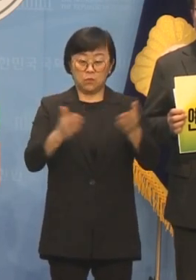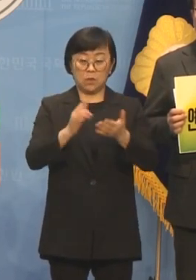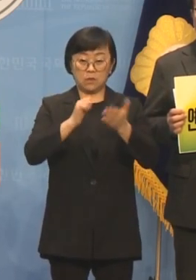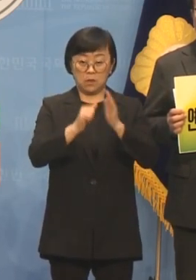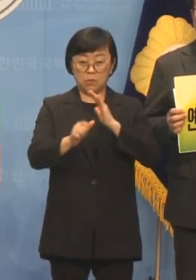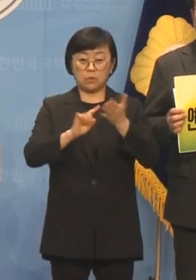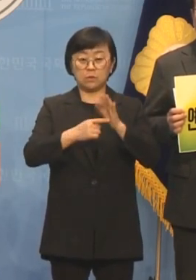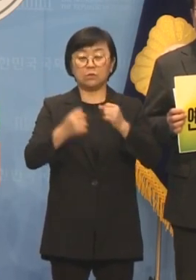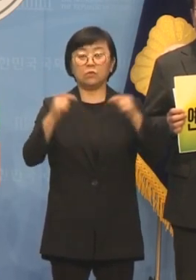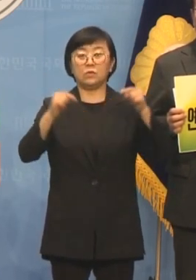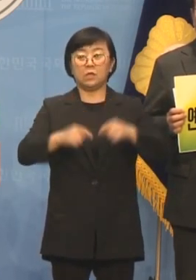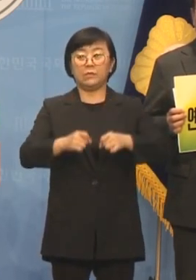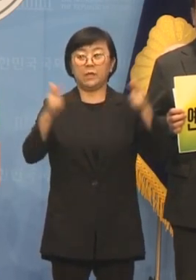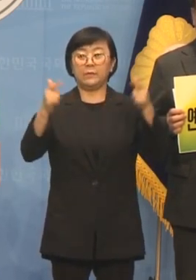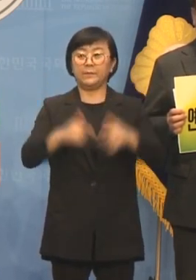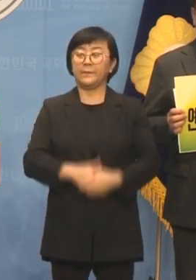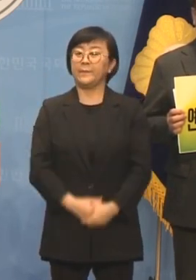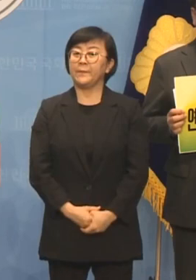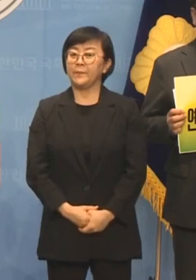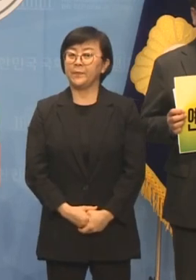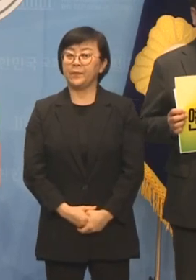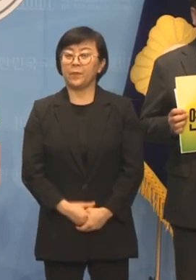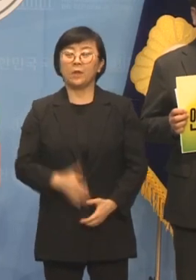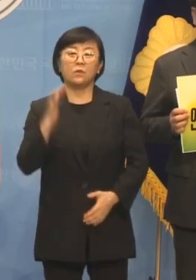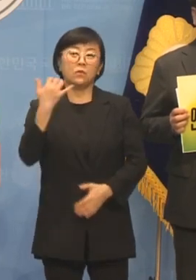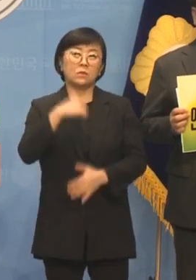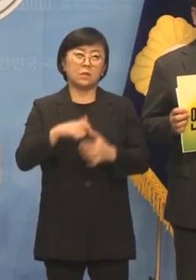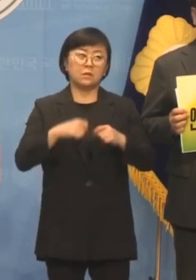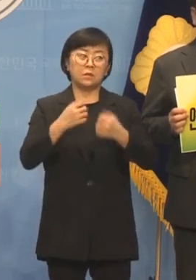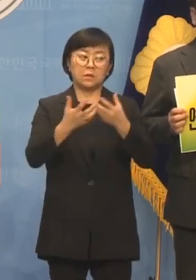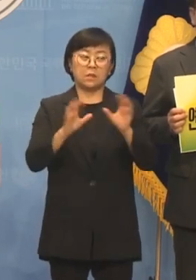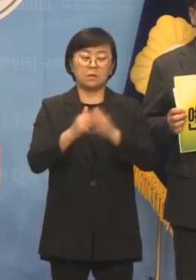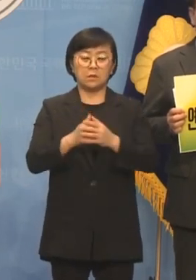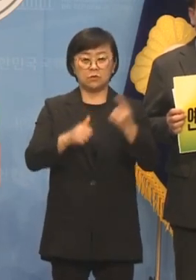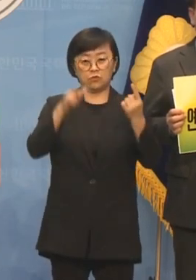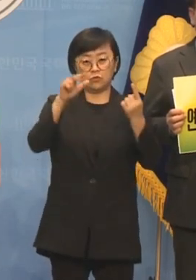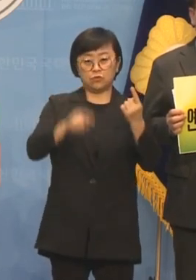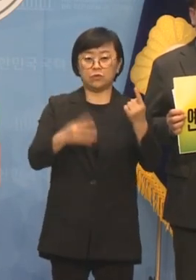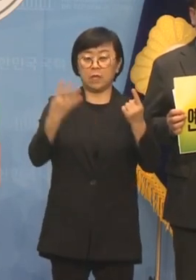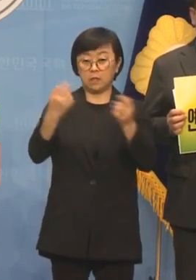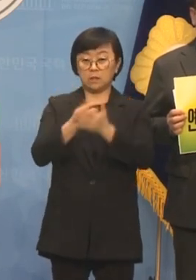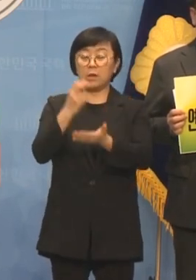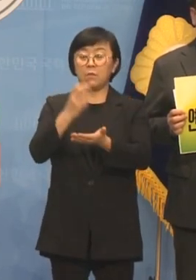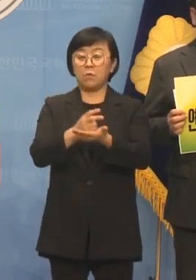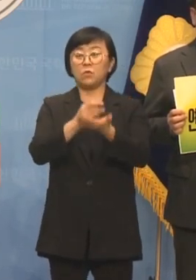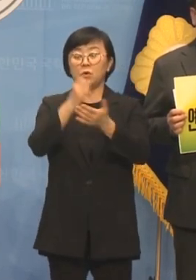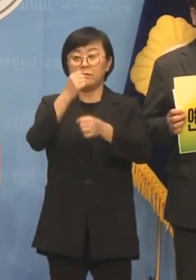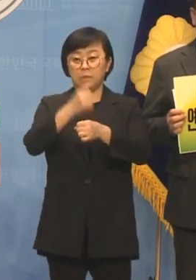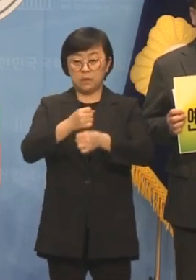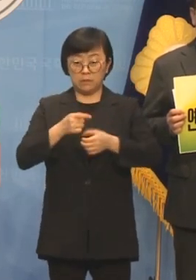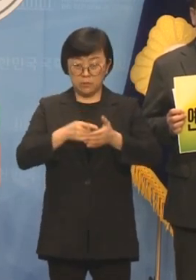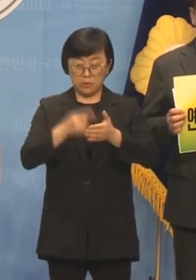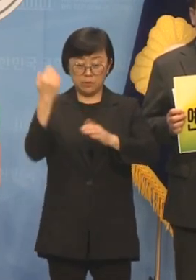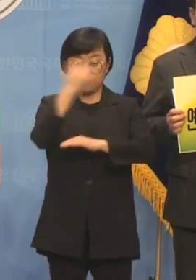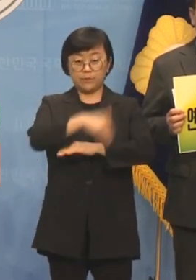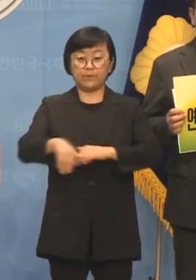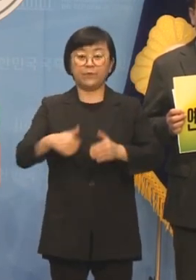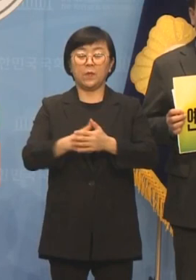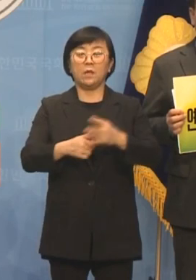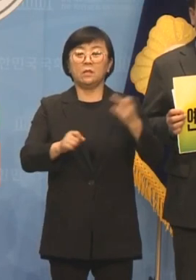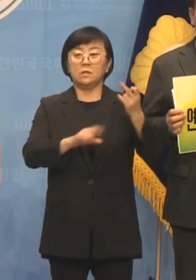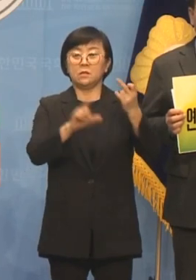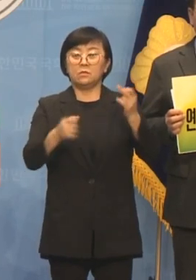논의가 촉발되고 있습니다 녹색 정의당은 주 4일째 법제화를 추진할 것입니다 다만 지난